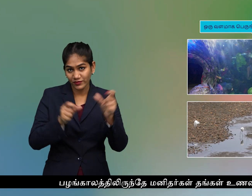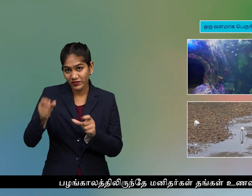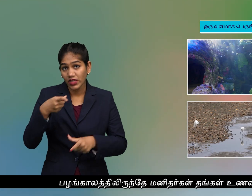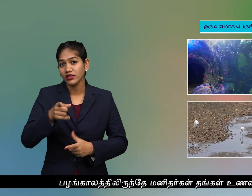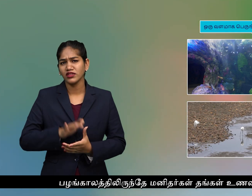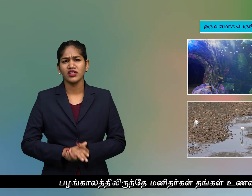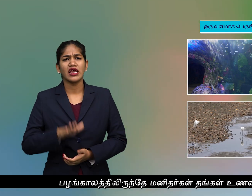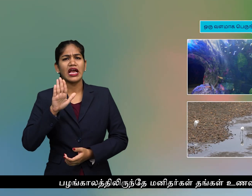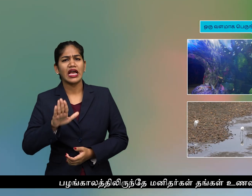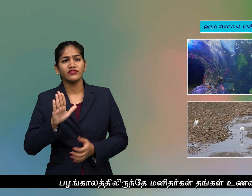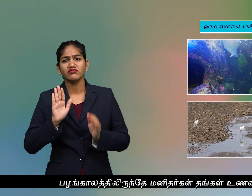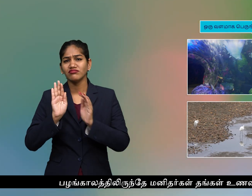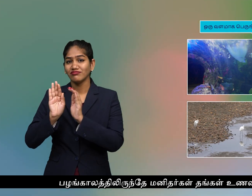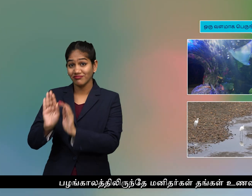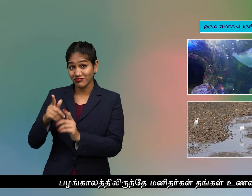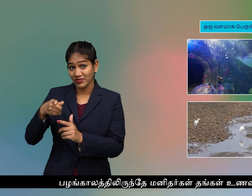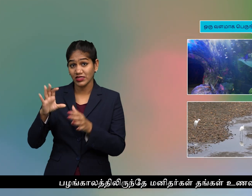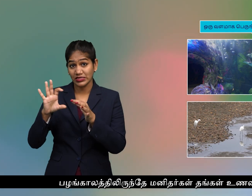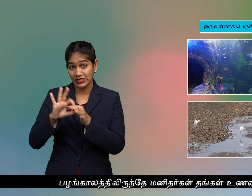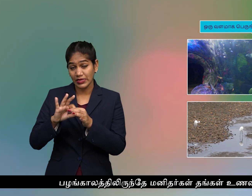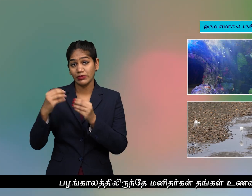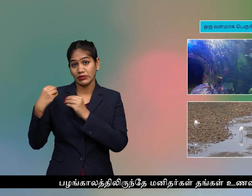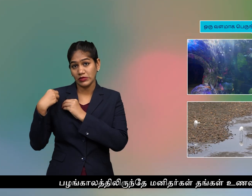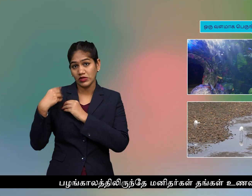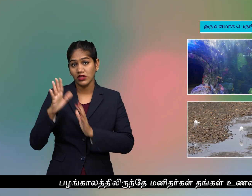பழங்காலத்திலிருந்தே மனிதர்கள் தங்கள் உணவு மற்றும்